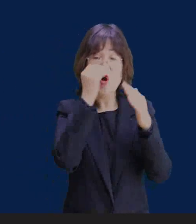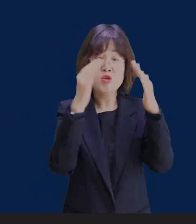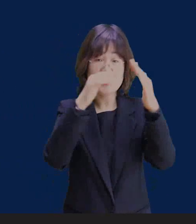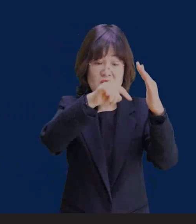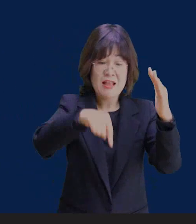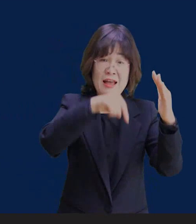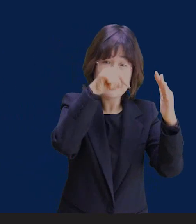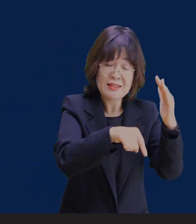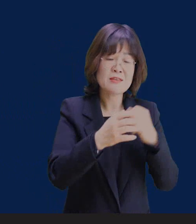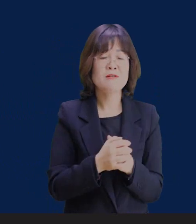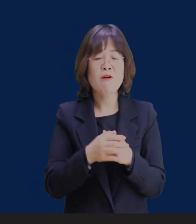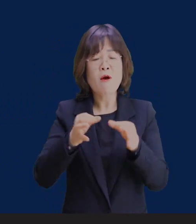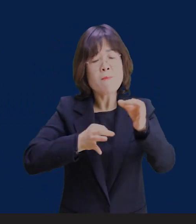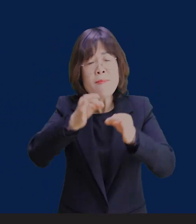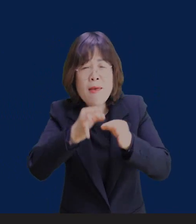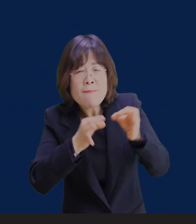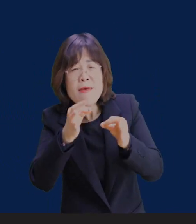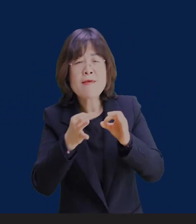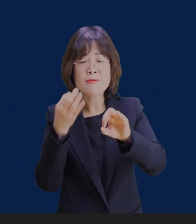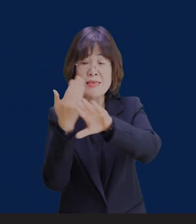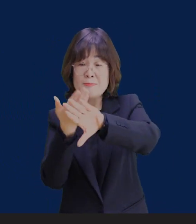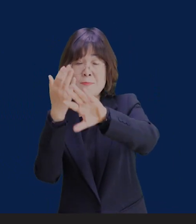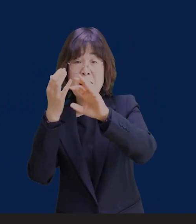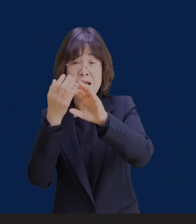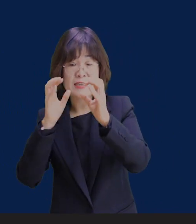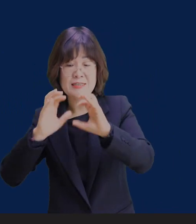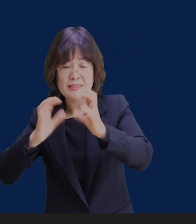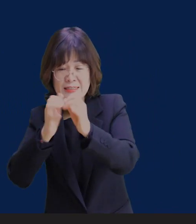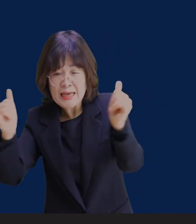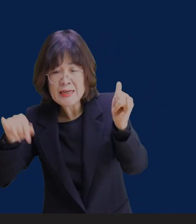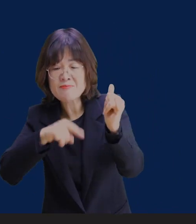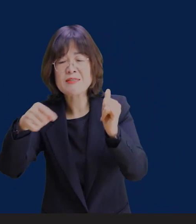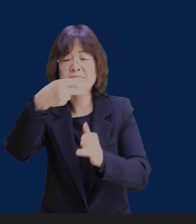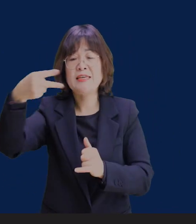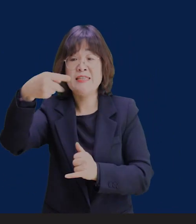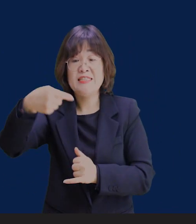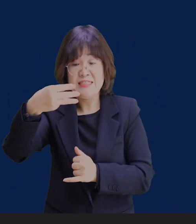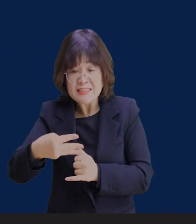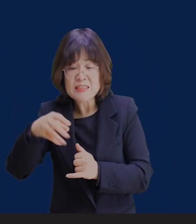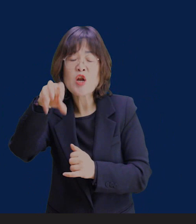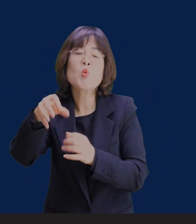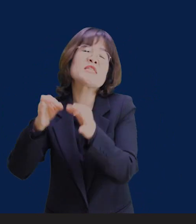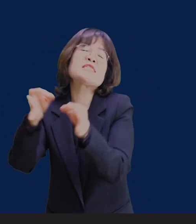취할 목적으로 성전의 아주 넓은 바깥들인 이방인들의 시장을 개설하였던